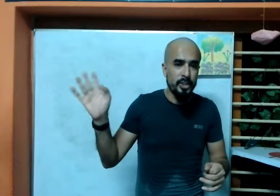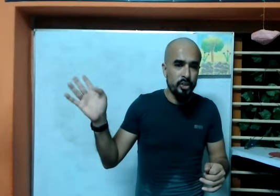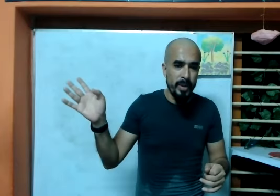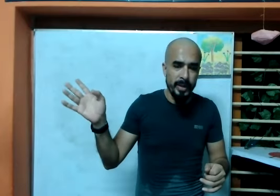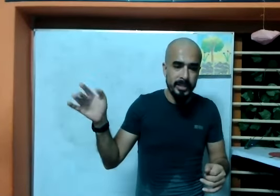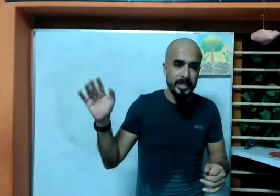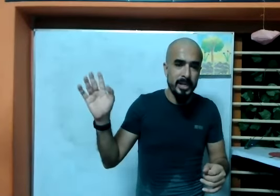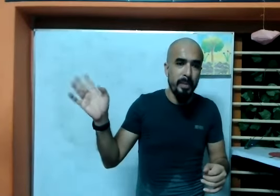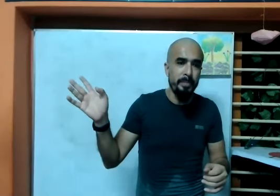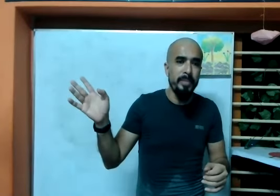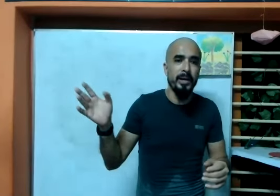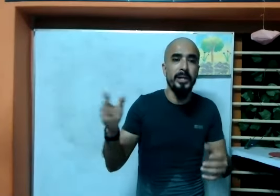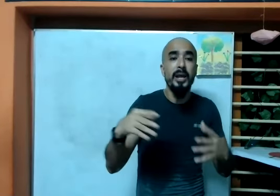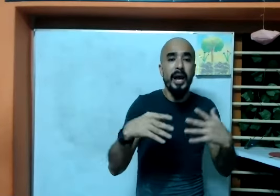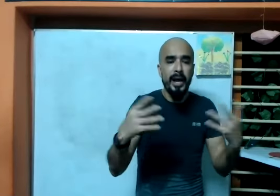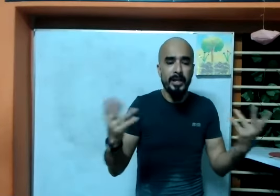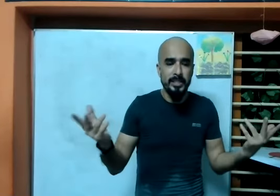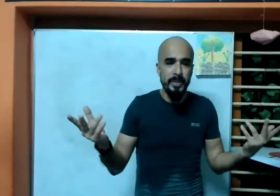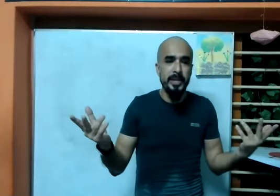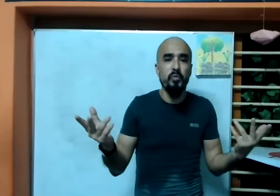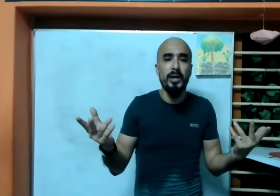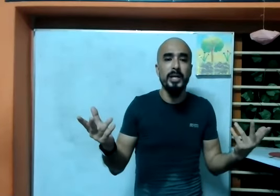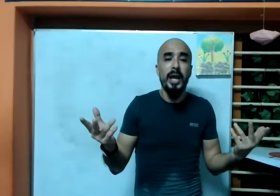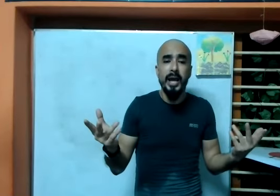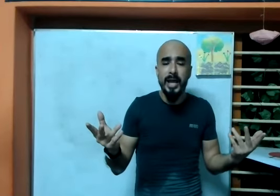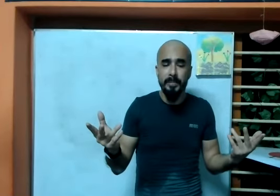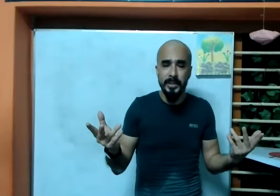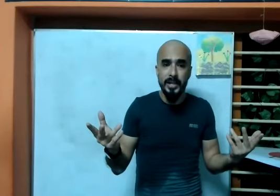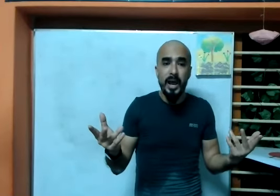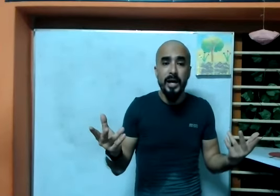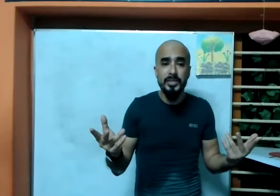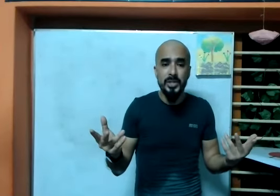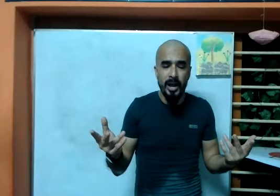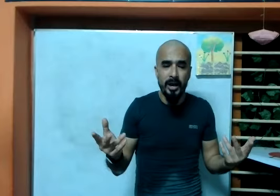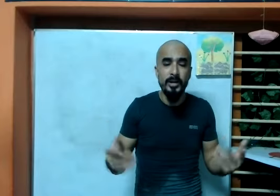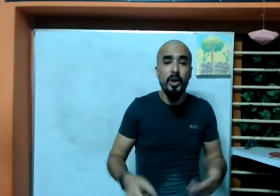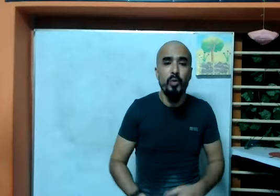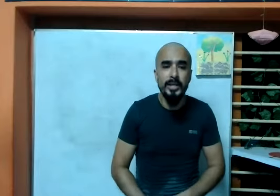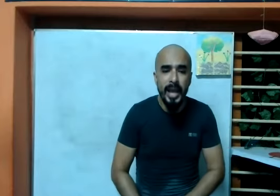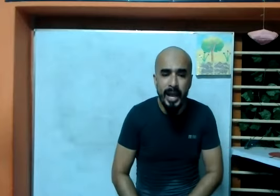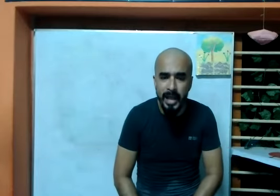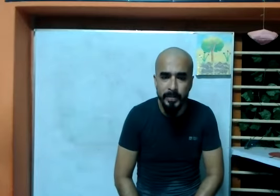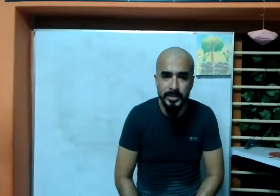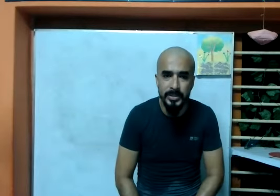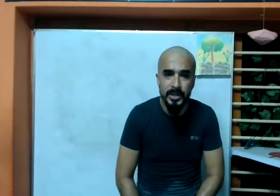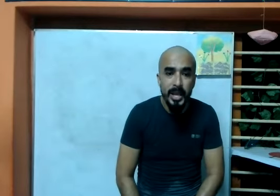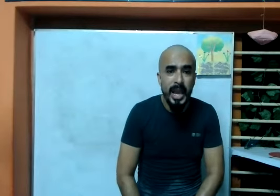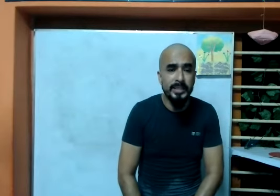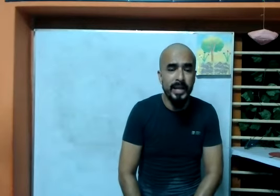টু মাই মাদার রাশ আপ মাই মাদার এন্ড আস্কড মি হোয়াট হ্যাড হ্যাপেন্ড আস্কড হার হোয়াট হ্যাড হ্যাপেন্ড হ্যাডটা আসলো